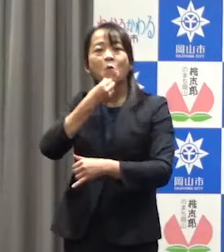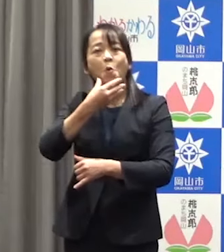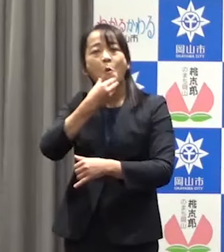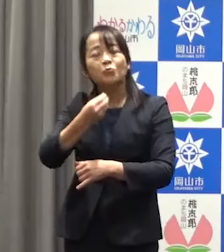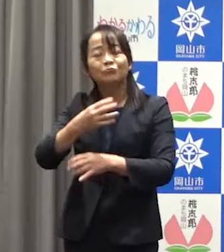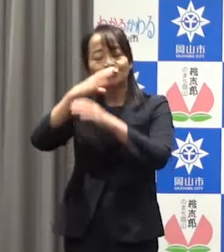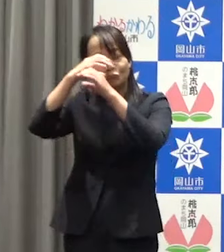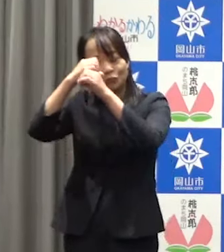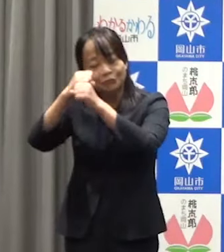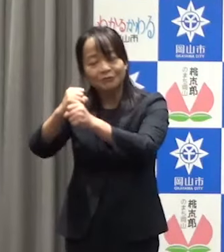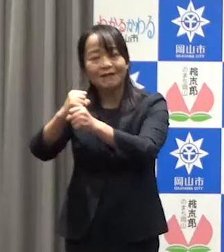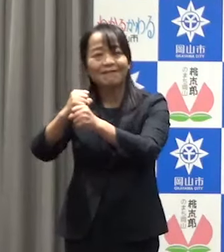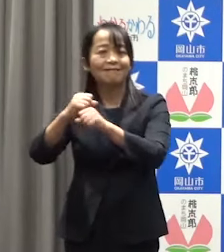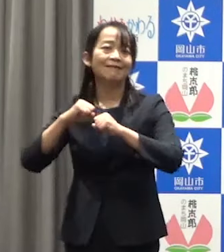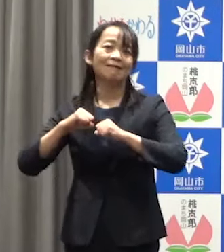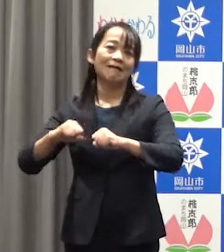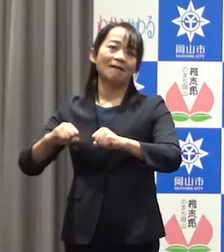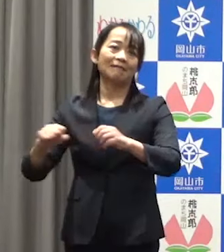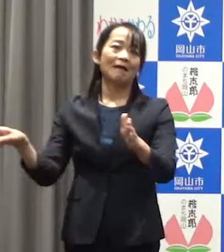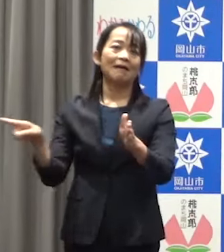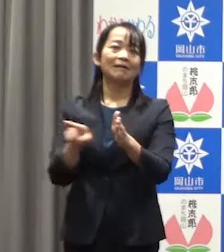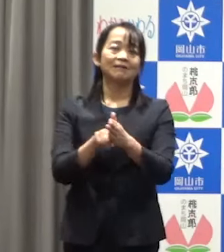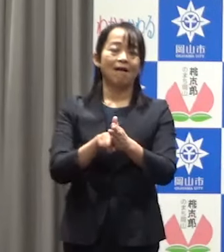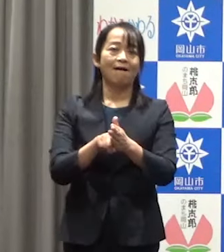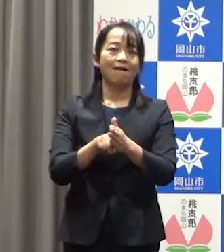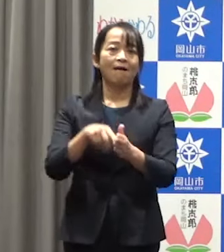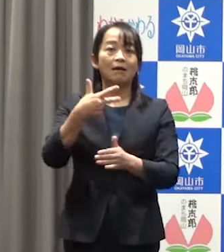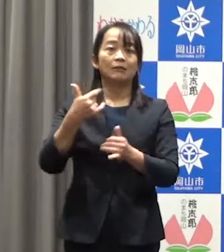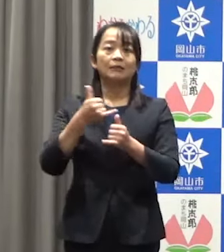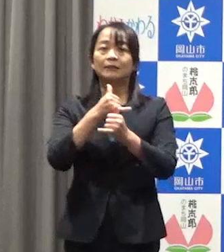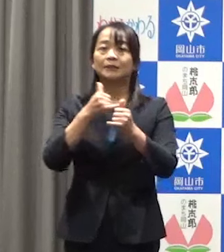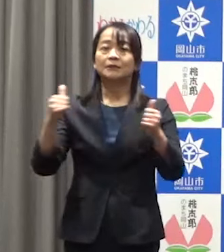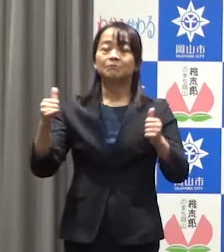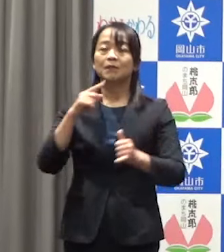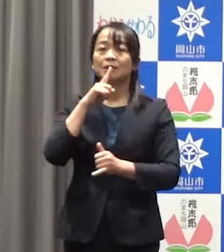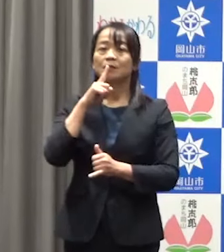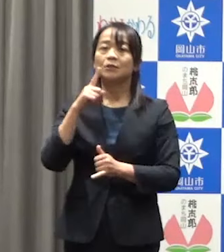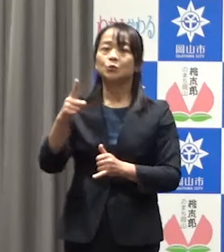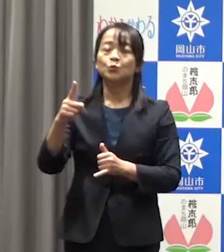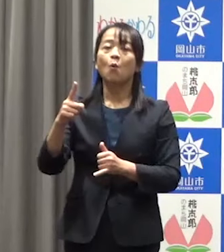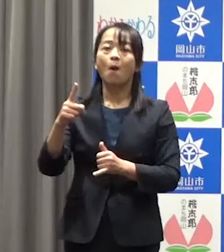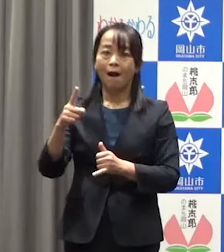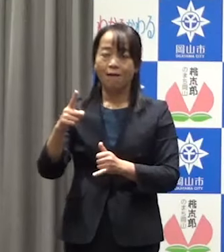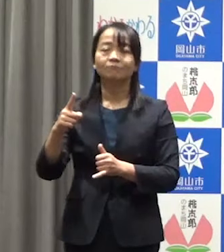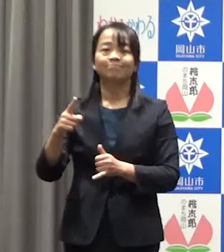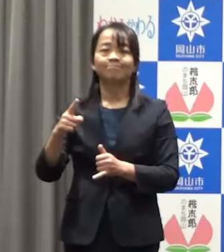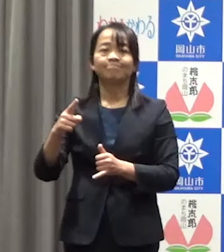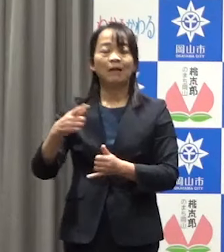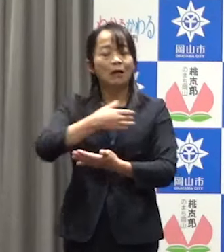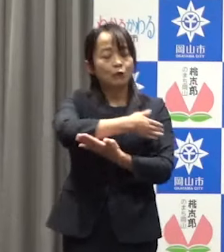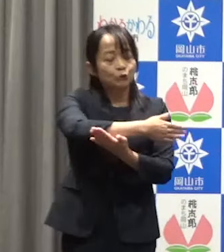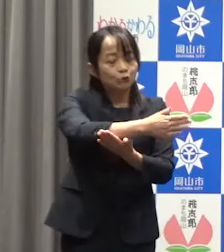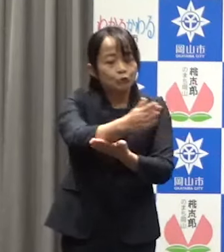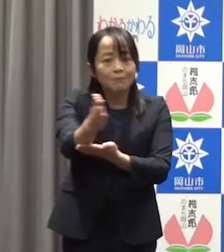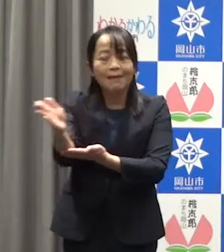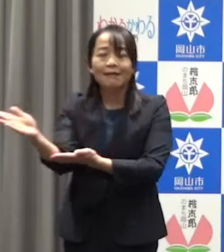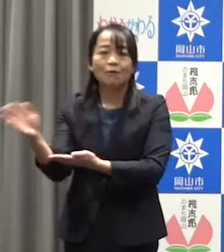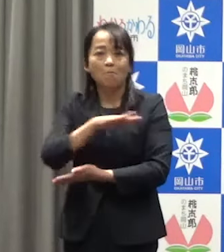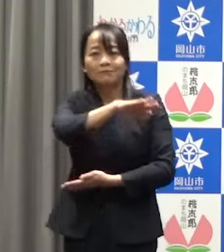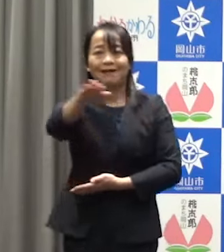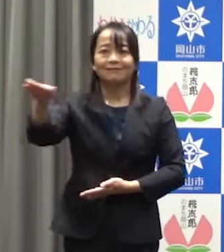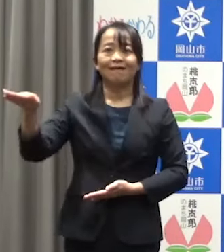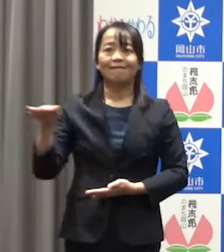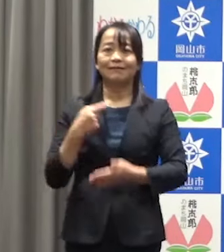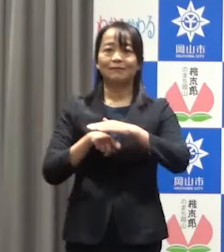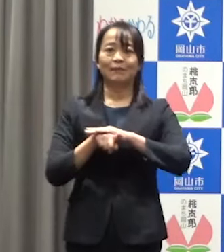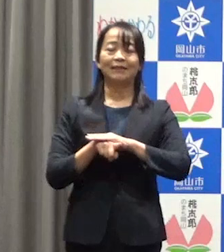こうということであります。この市民っていうのはあらゆる人たちを指しているところでありまして